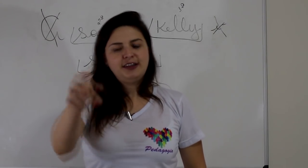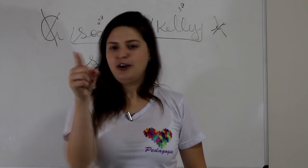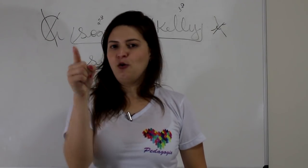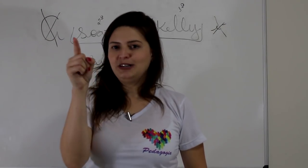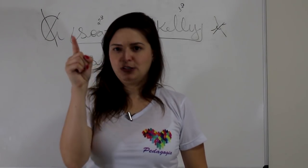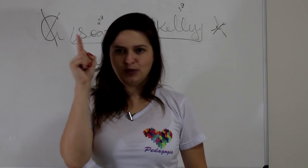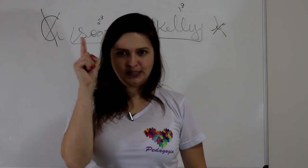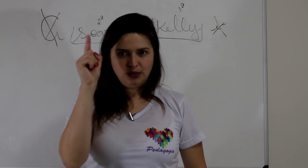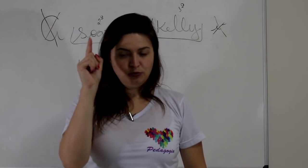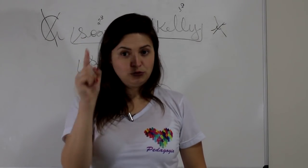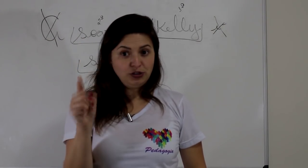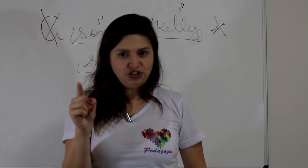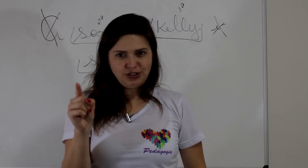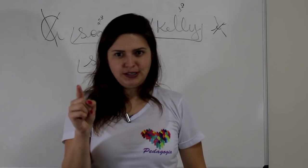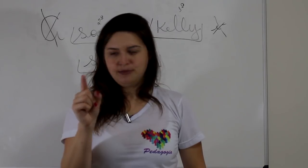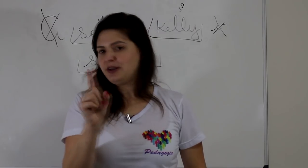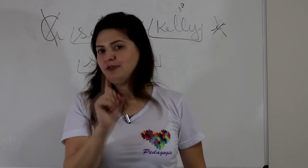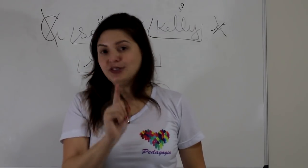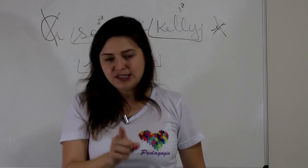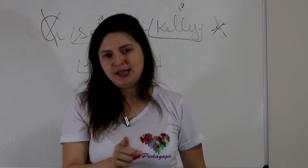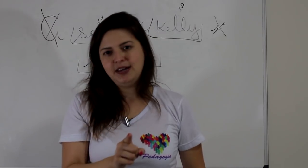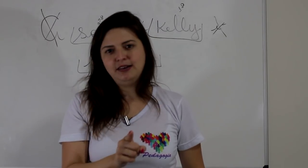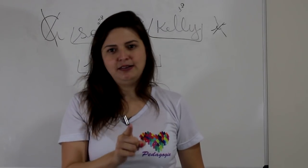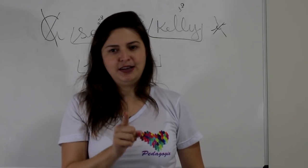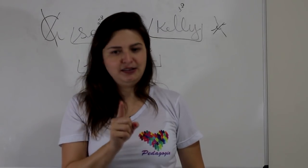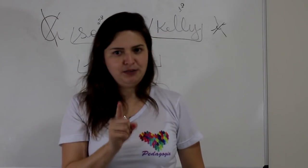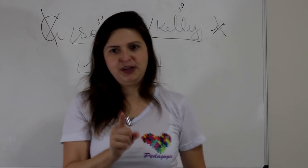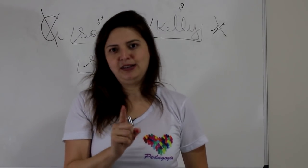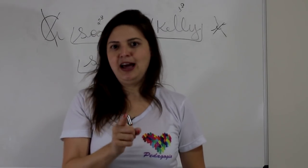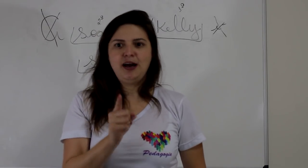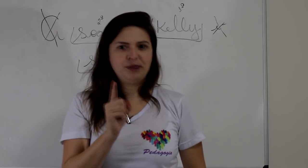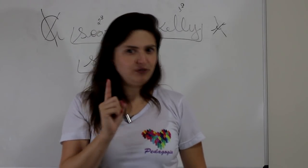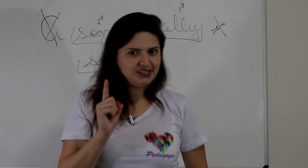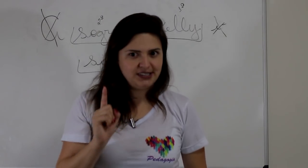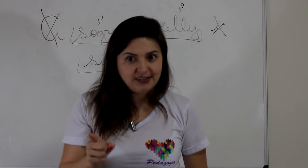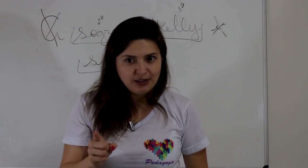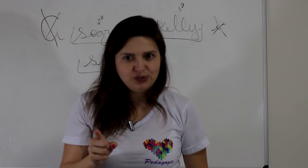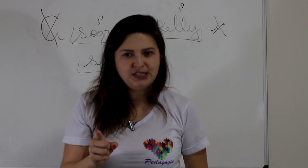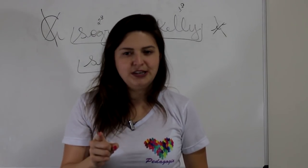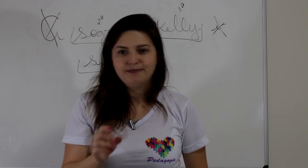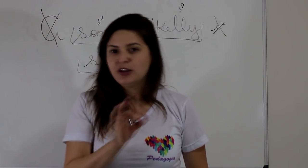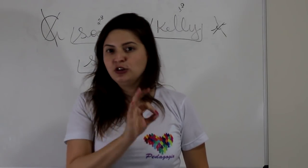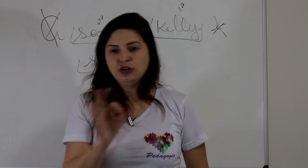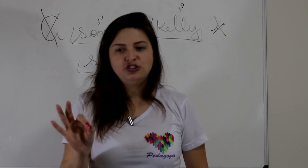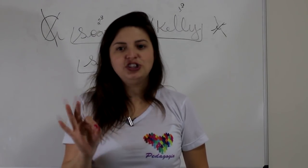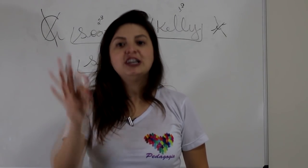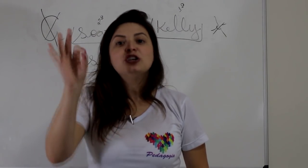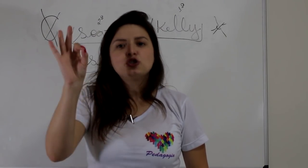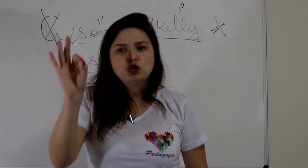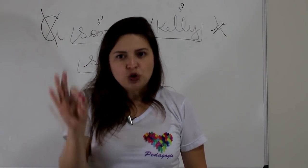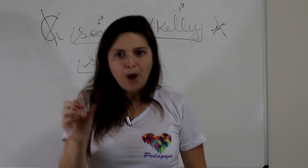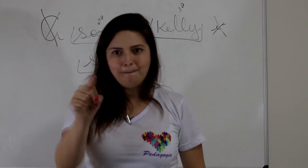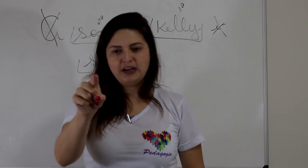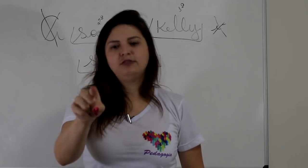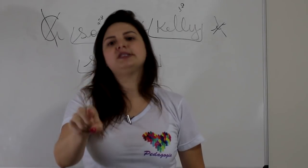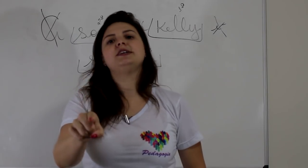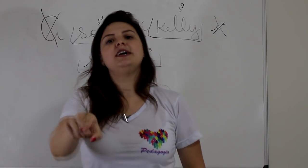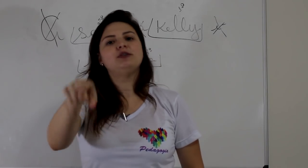ter uma situação todinha para você interpretar, para você traduzir. Todinha só para você, no